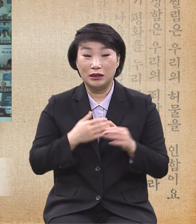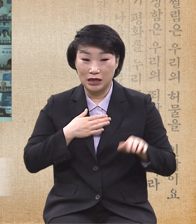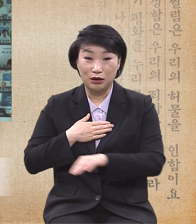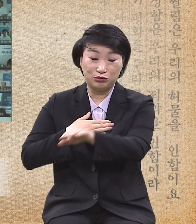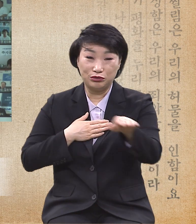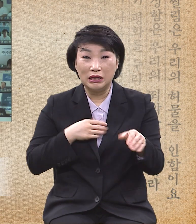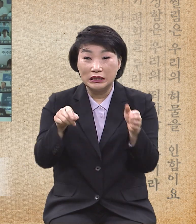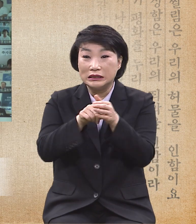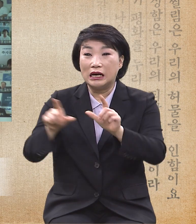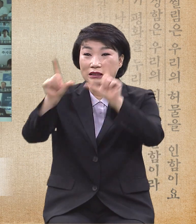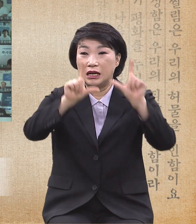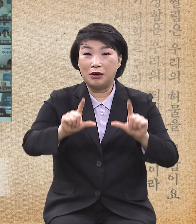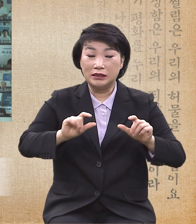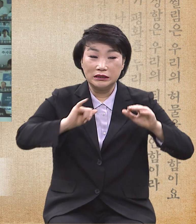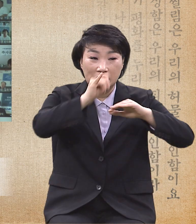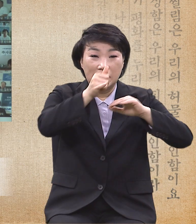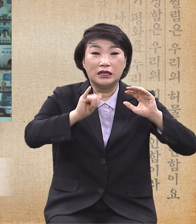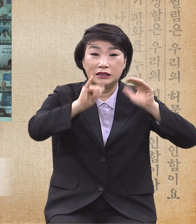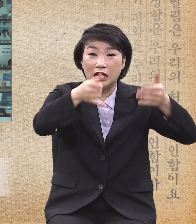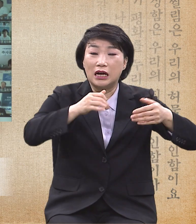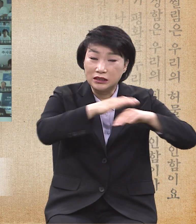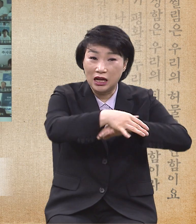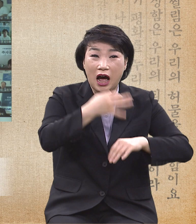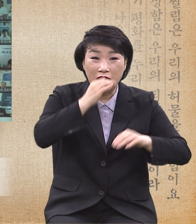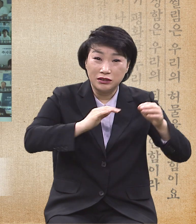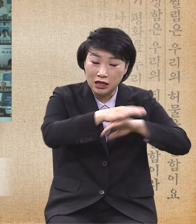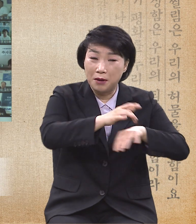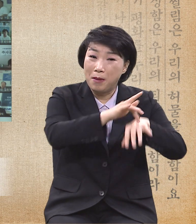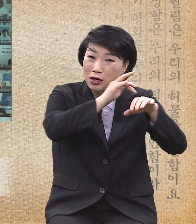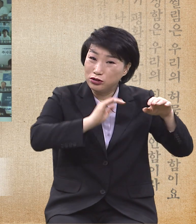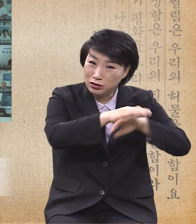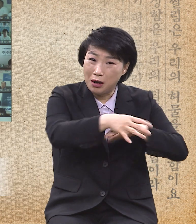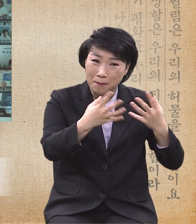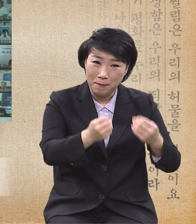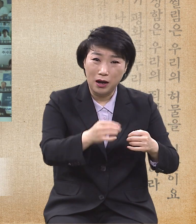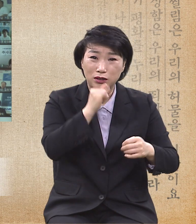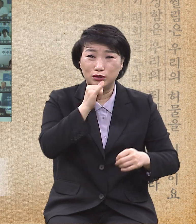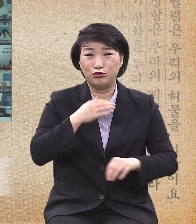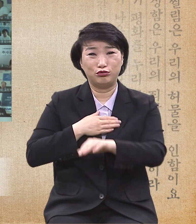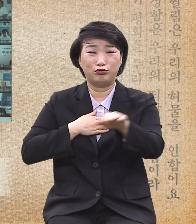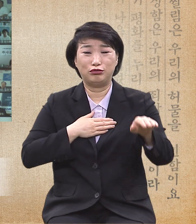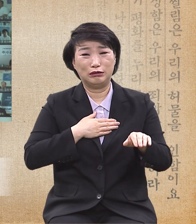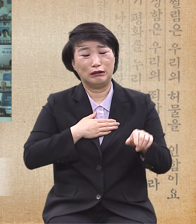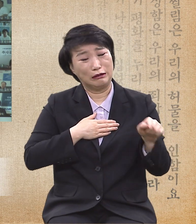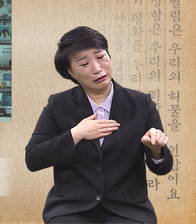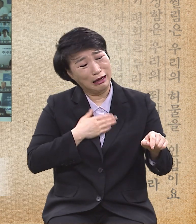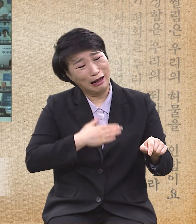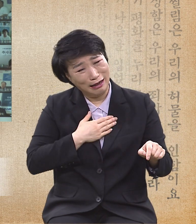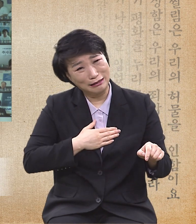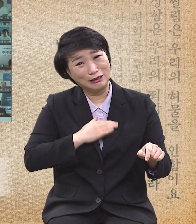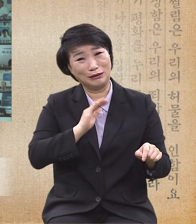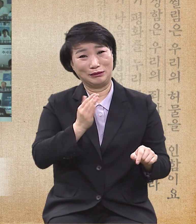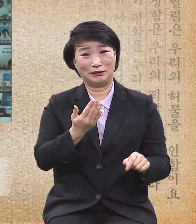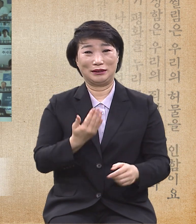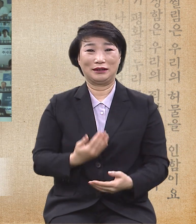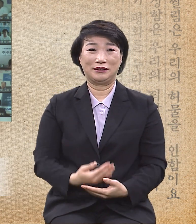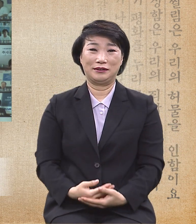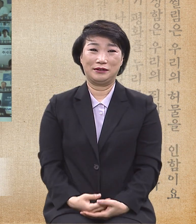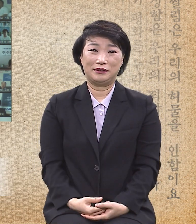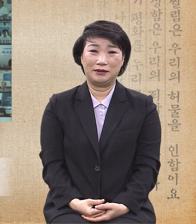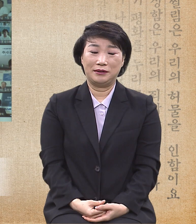얼마나 신앙생활에 세속적이고 정욕적이고 마귀적이냐 이 말이죠. 응? 답이 나오지 않습니까?